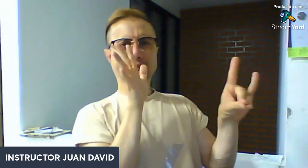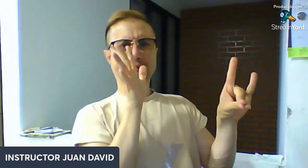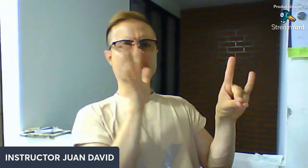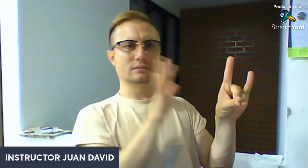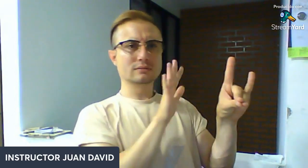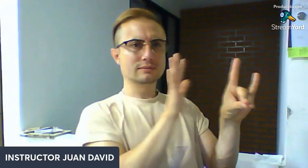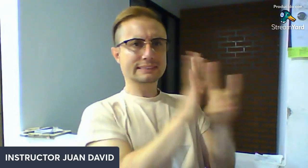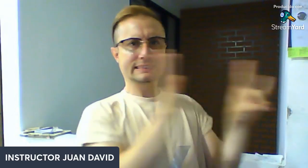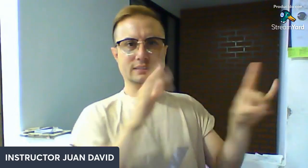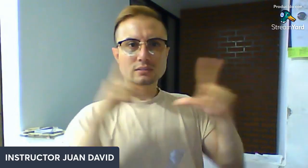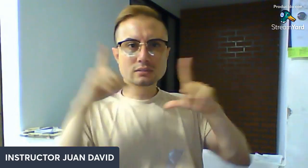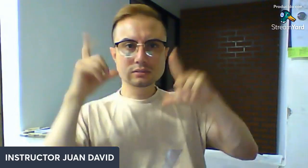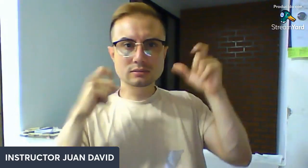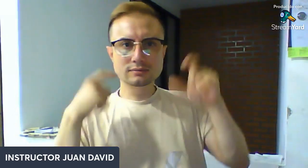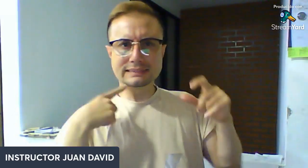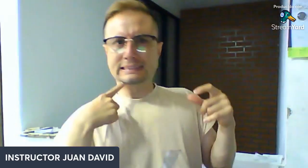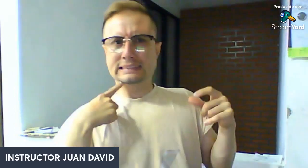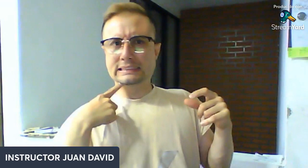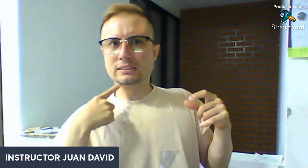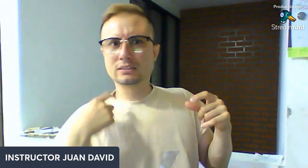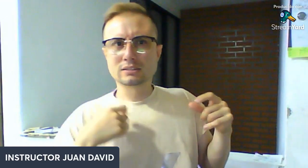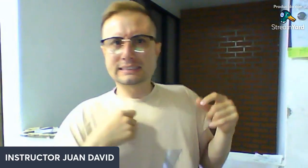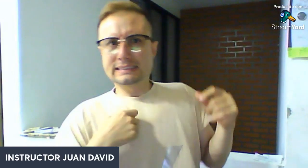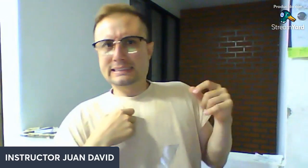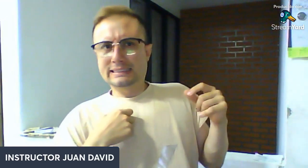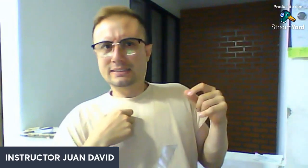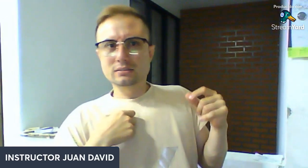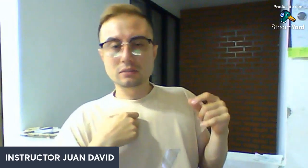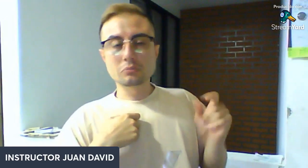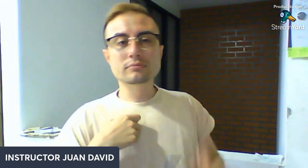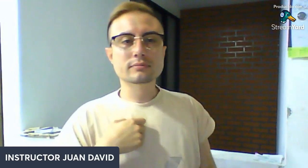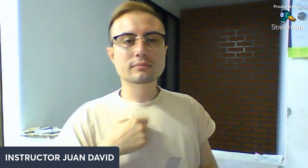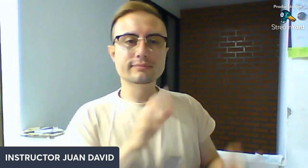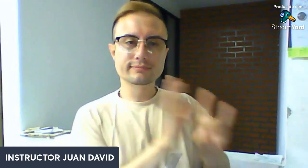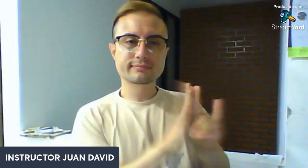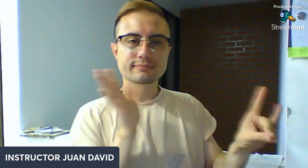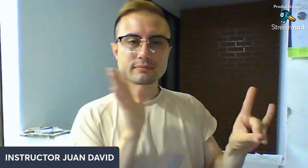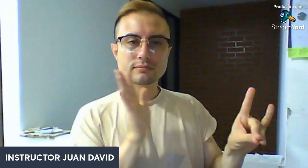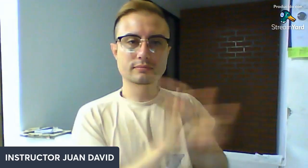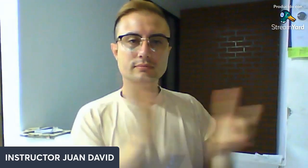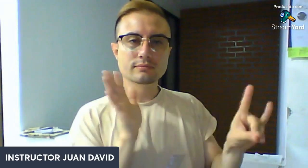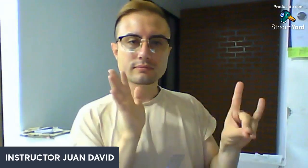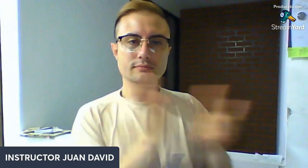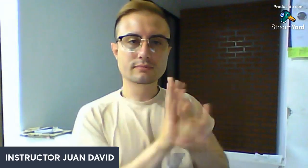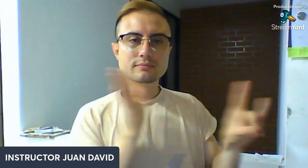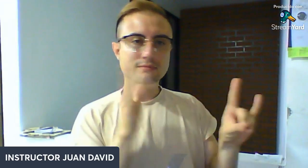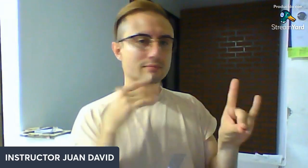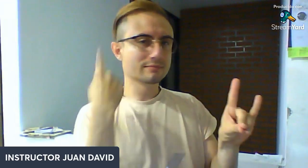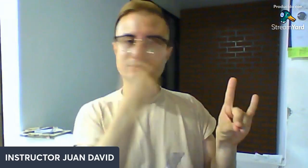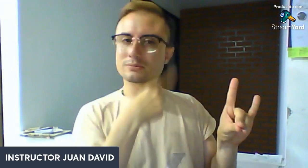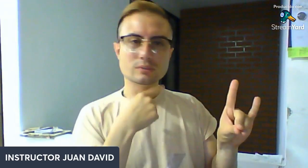Y lo otro es animal salvaje. El gesto también da la intención de salvaje. Uno no hace salvaje con el gesto